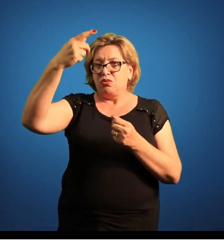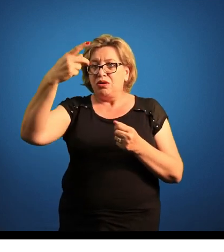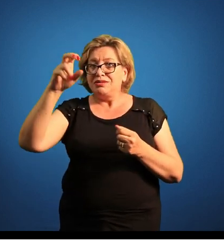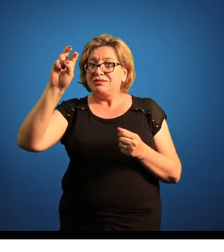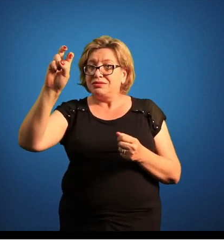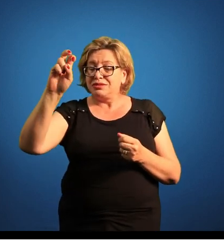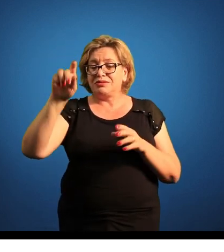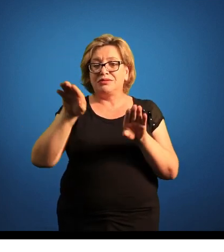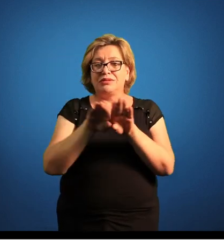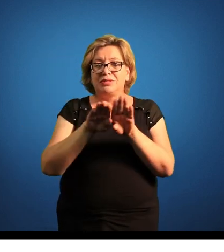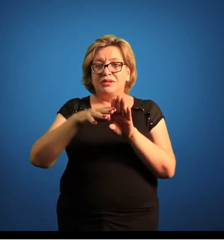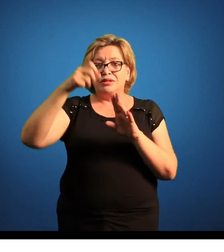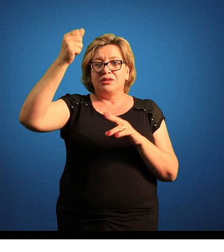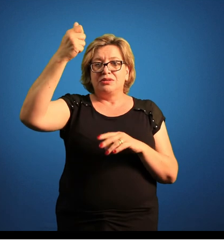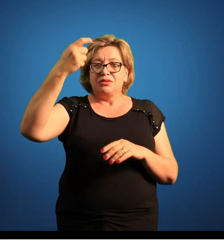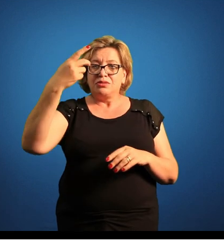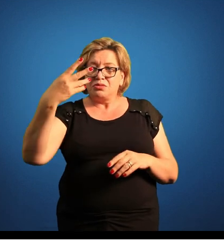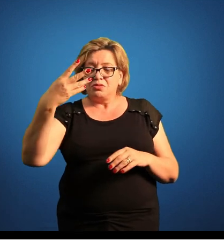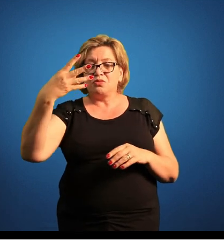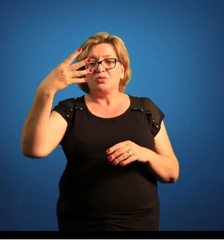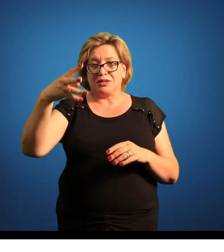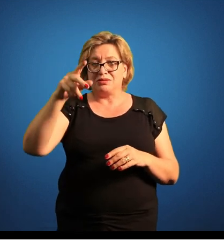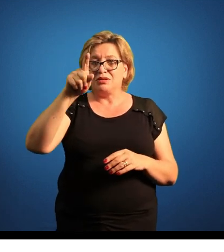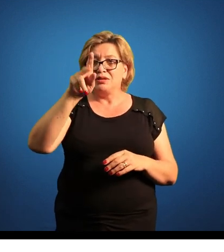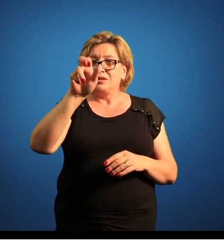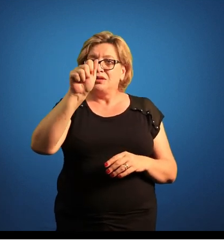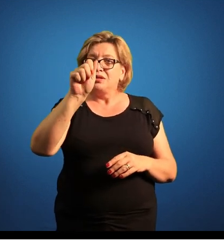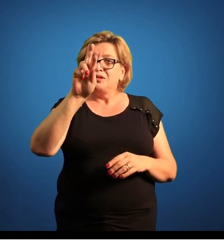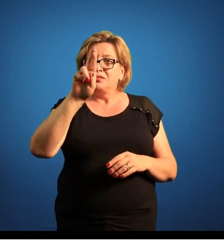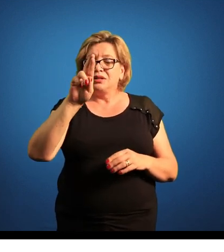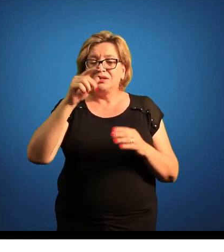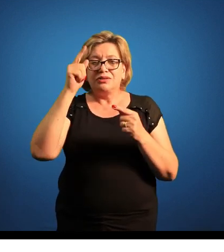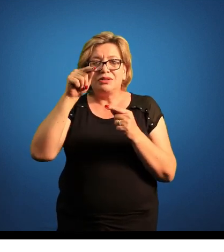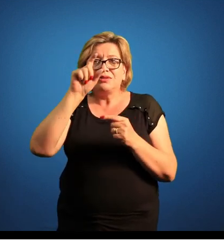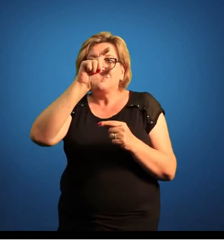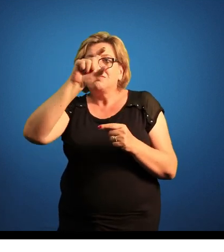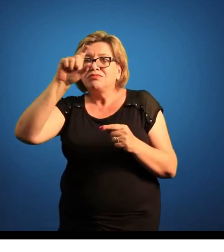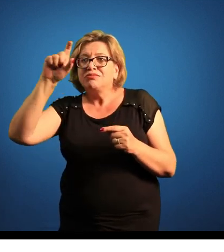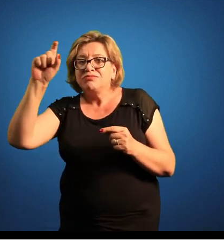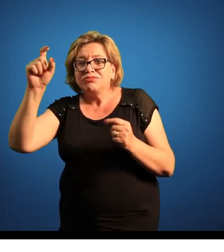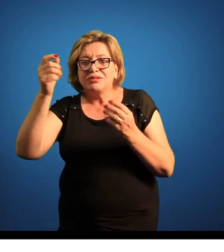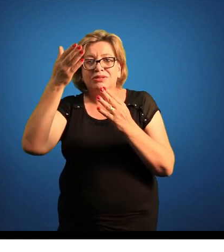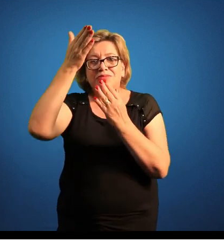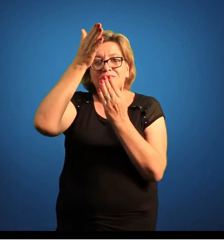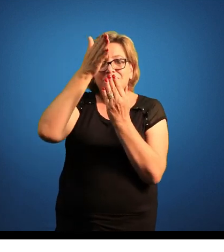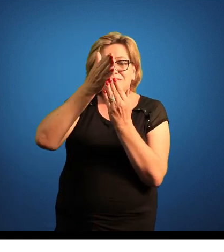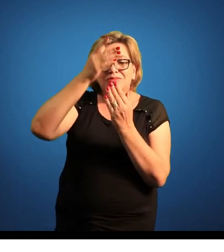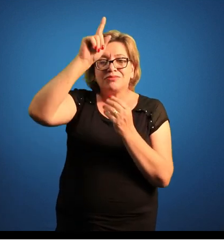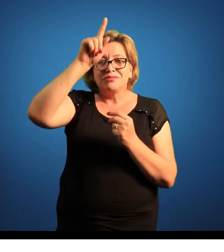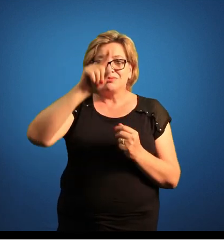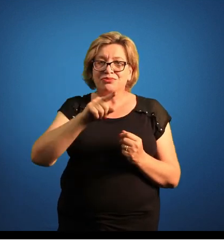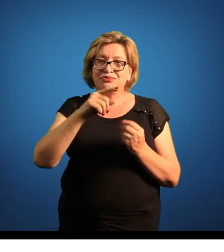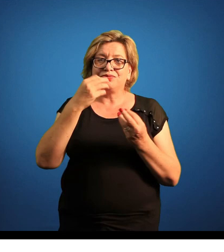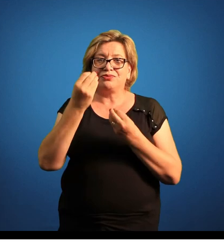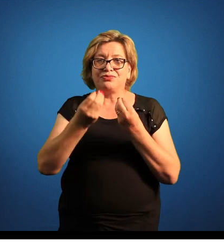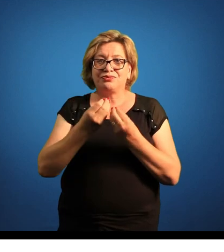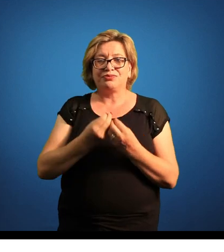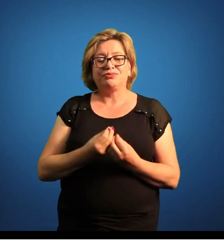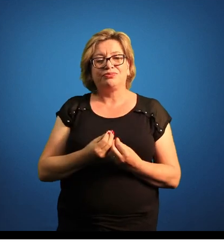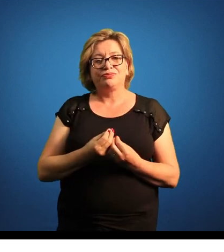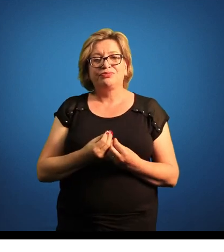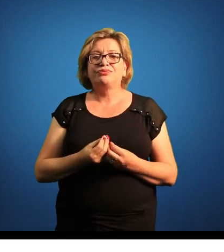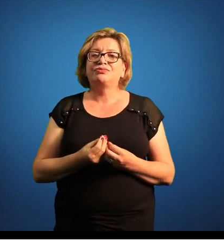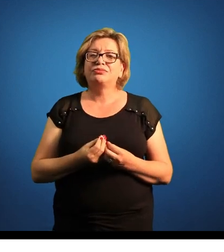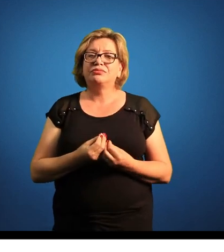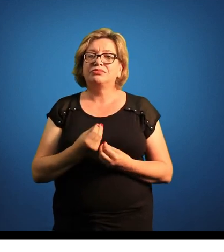caso par. Interpretando a mediana, como ele é o termo que fica no meio, né? Então a gente pode afirmar o quê? Posso afirmar